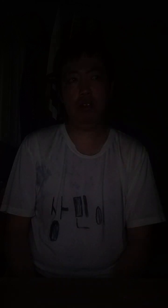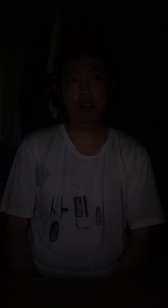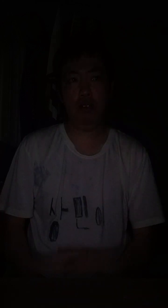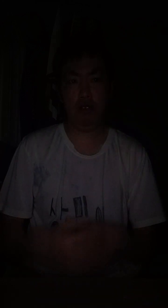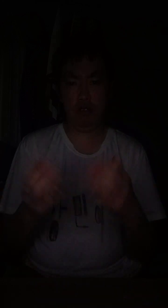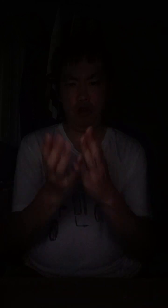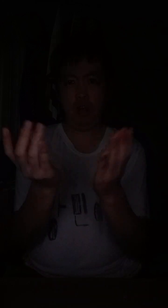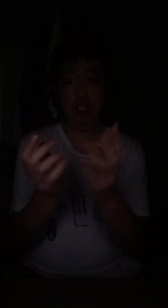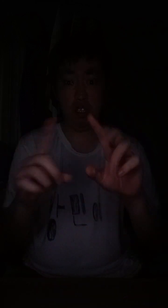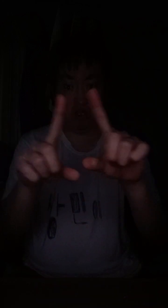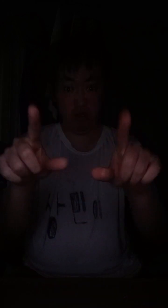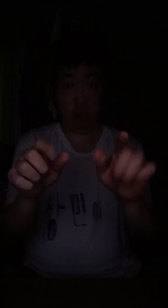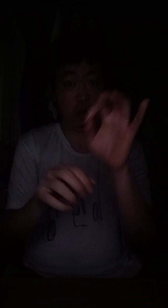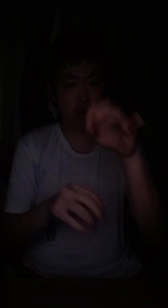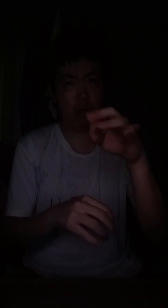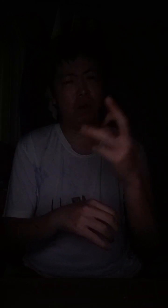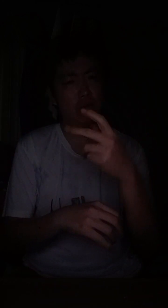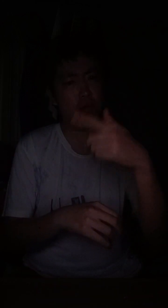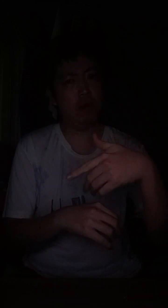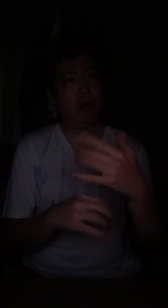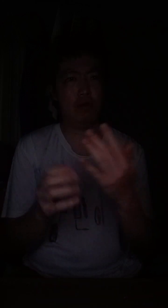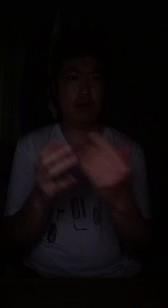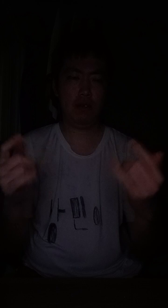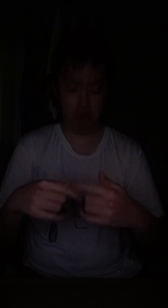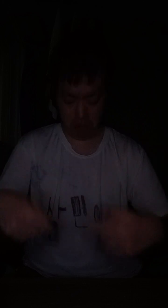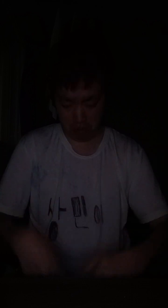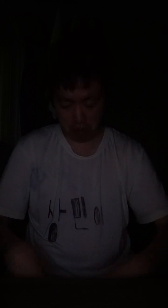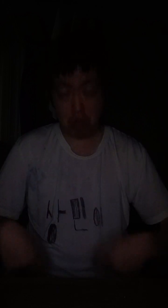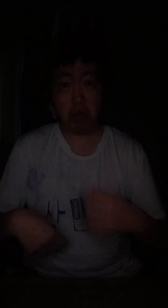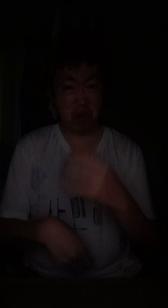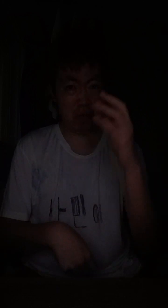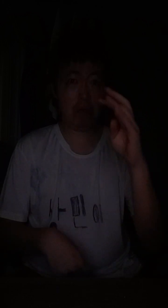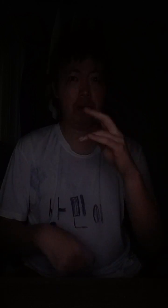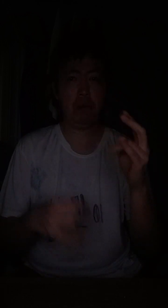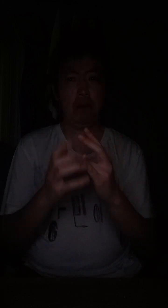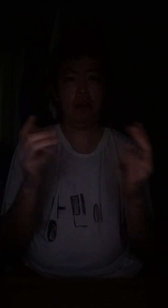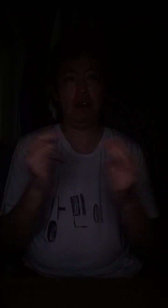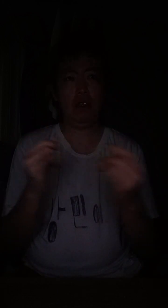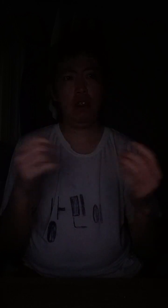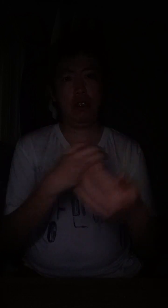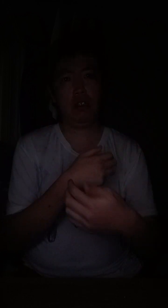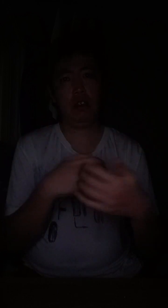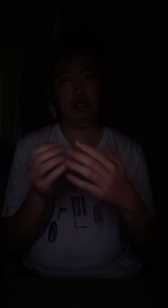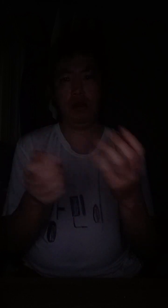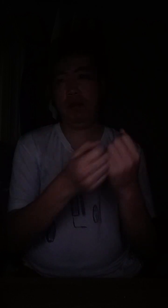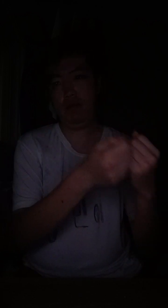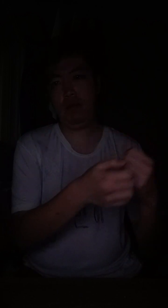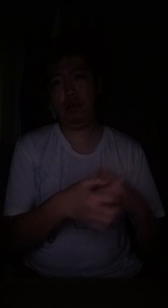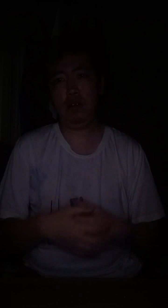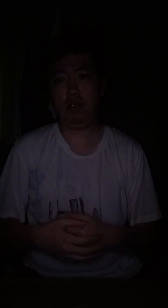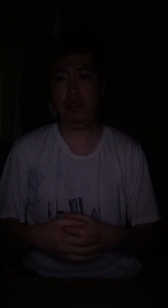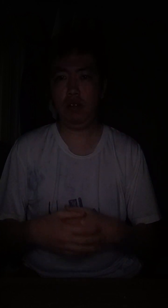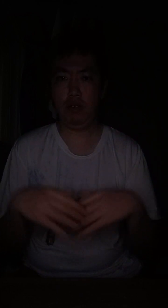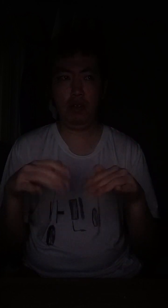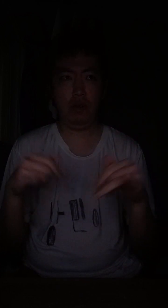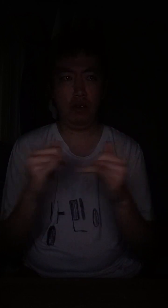개조한 스마트폰을 이용해 지난 3년간 여성의 신체를 불법 촬영해온 보습학원 직원이 붙잡혔습니다. 원래 있어야 할 자리에 있는